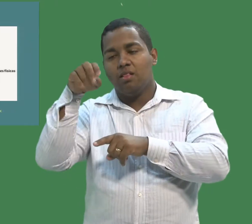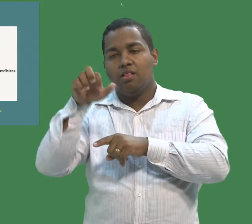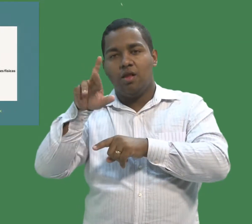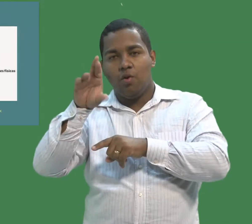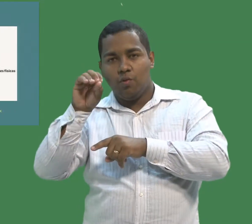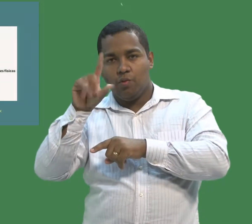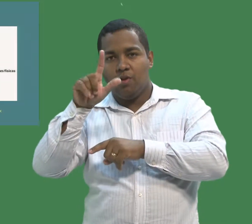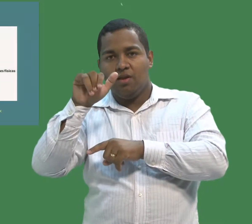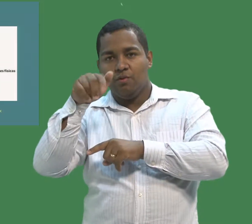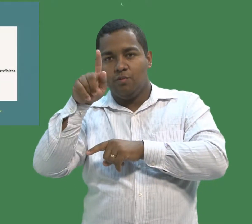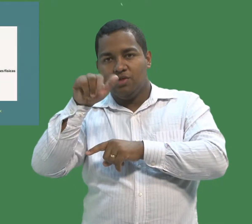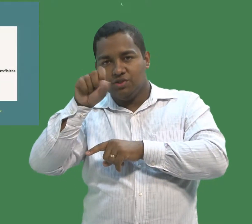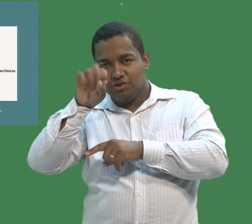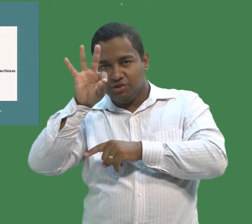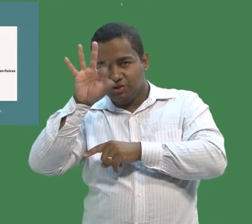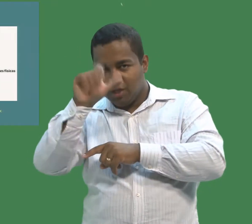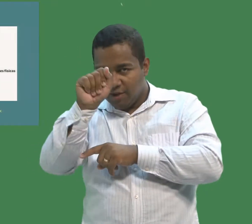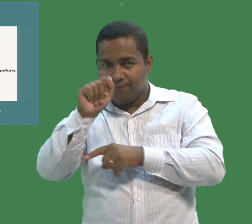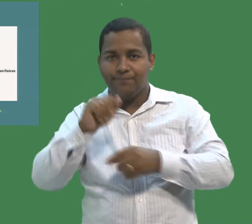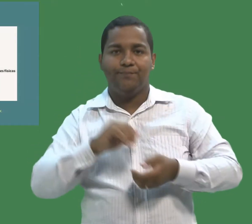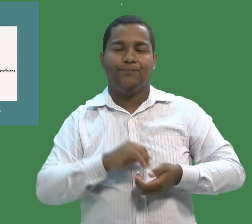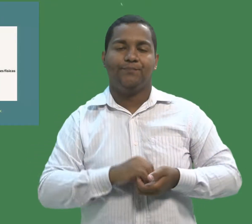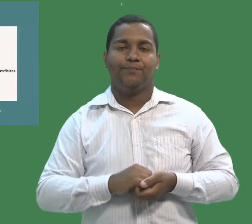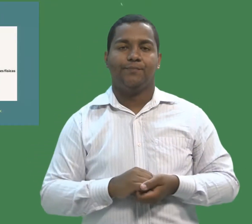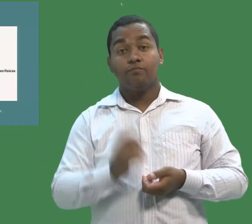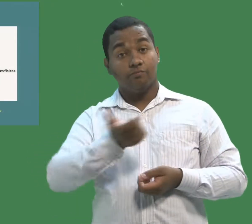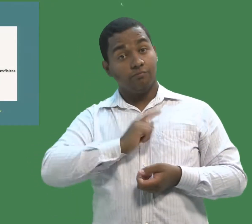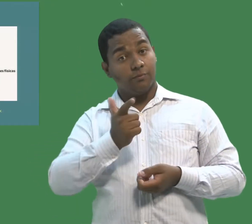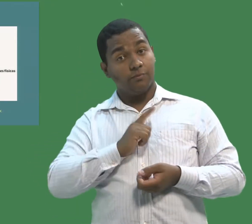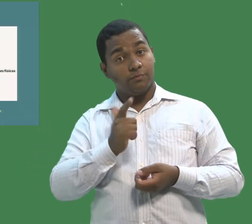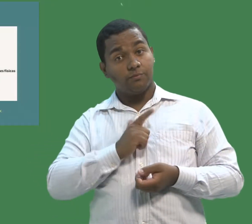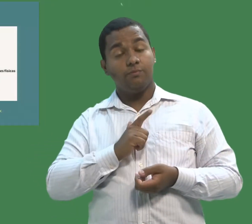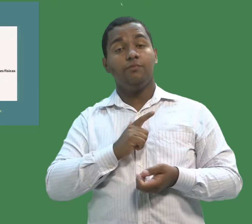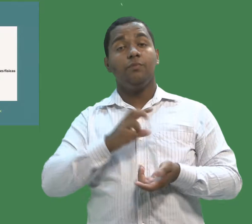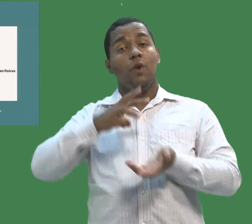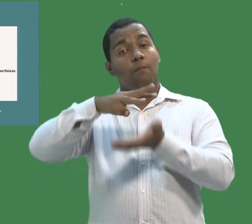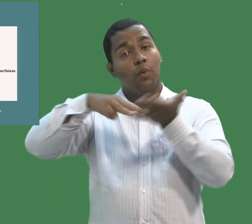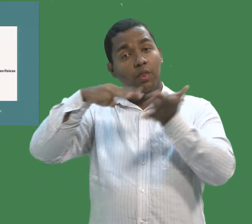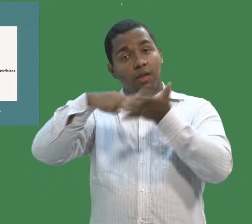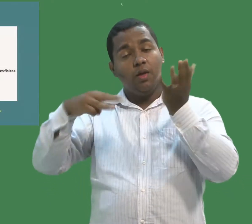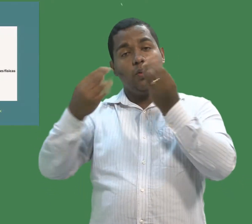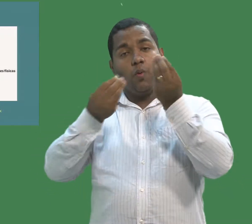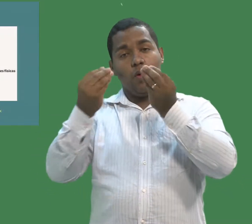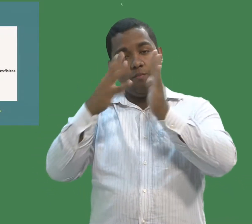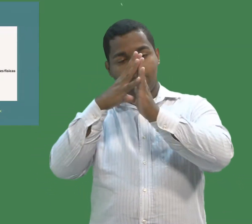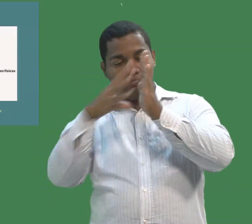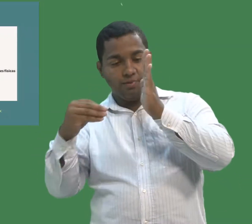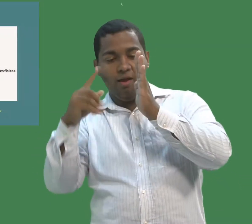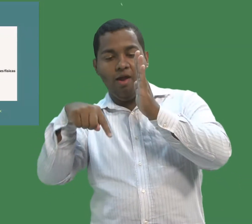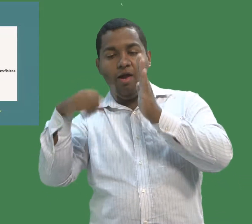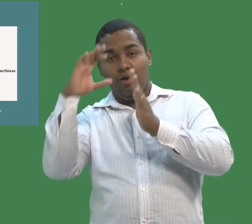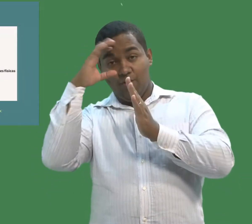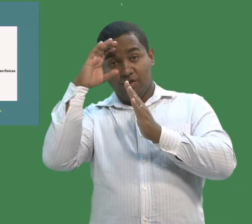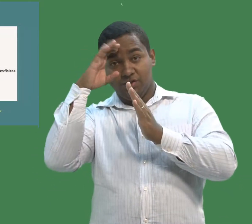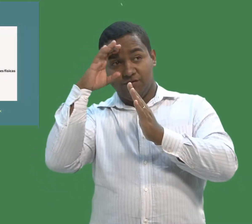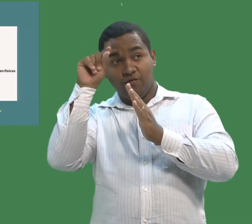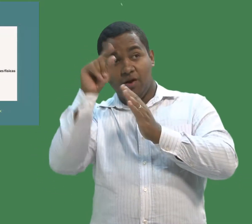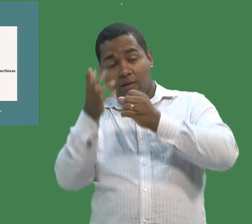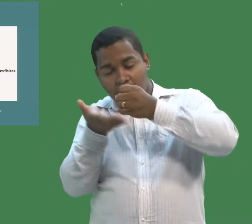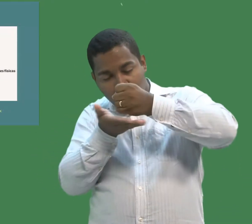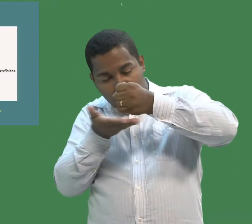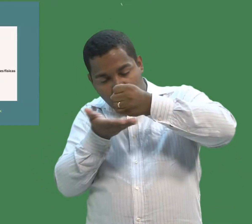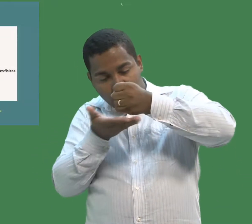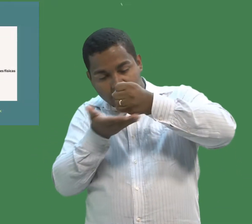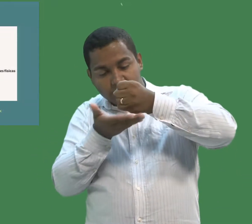Aqui temos um modelo cognitivo, em que nós vamos perceber que a base aqui, o centro, vai estar ligado ao próprio eu,